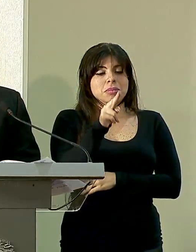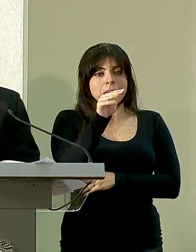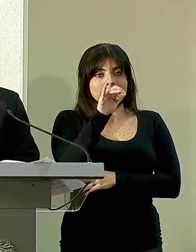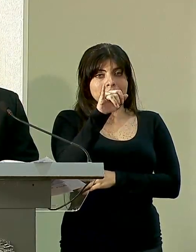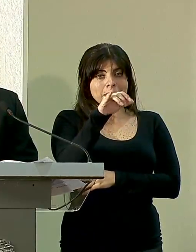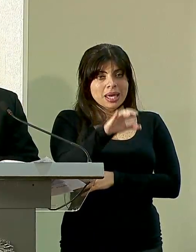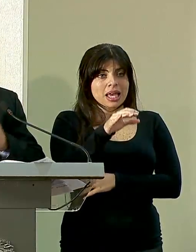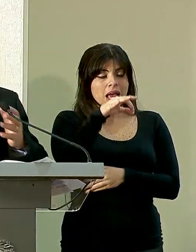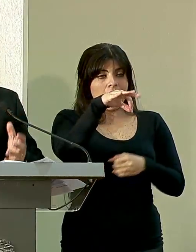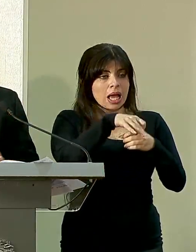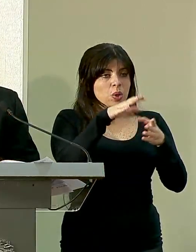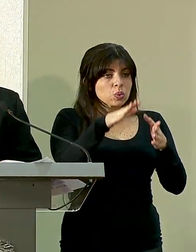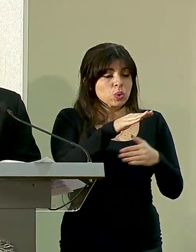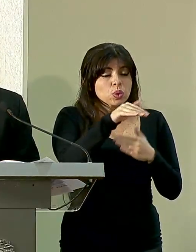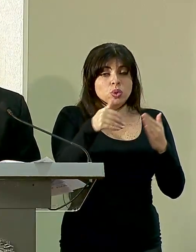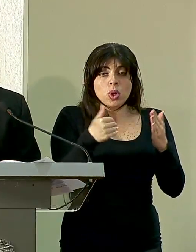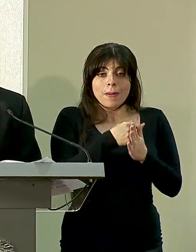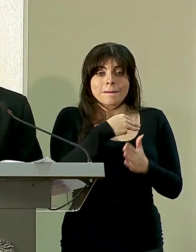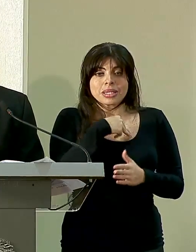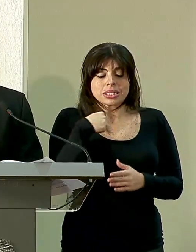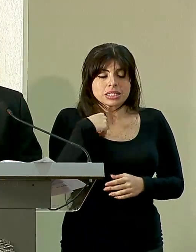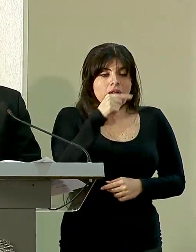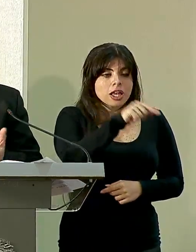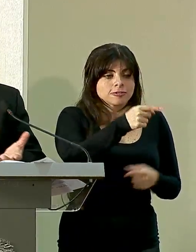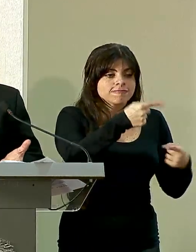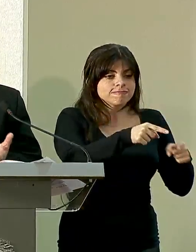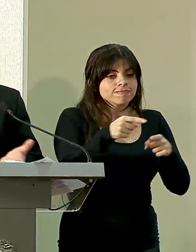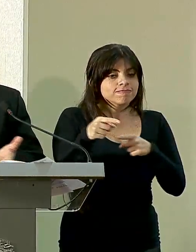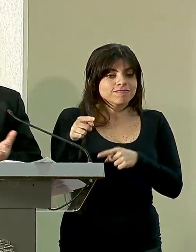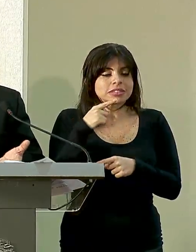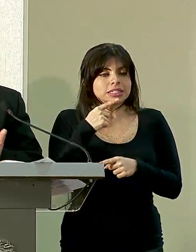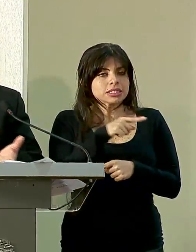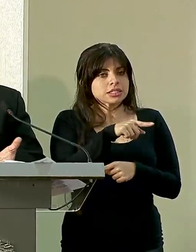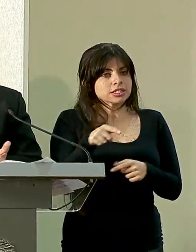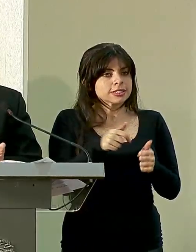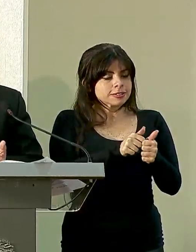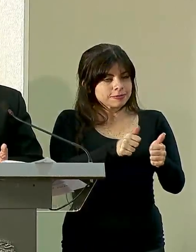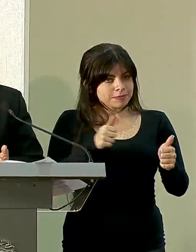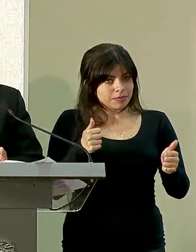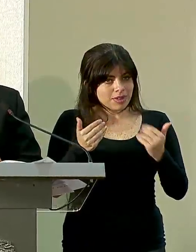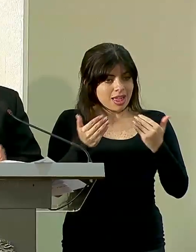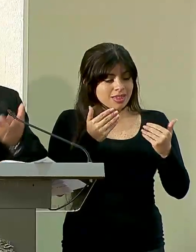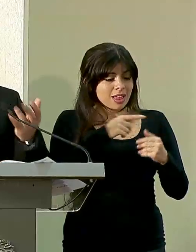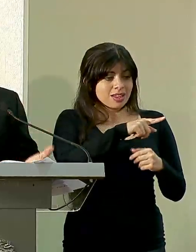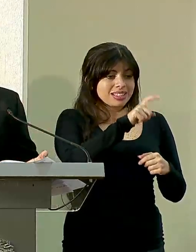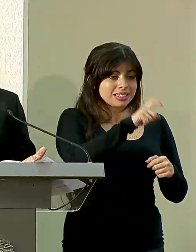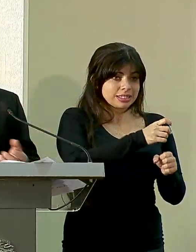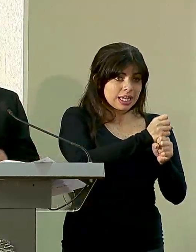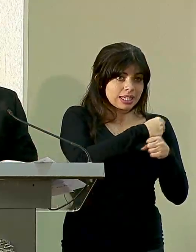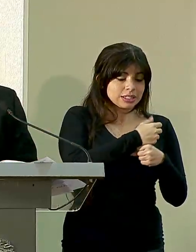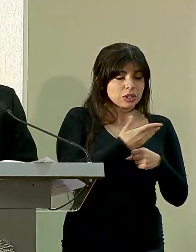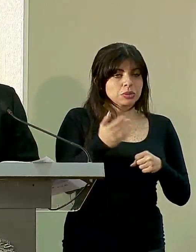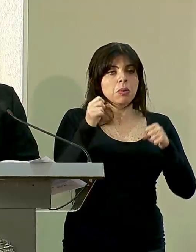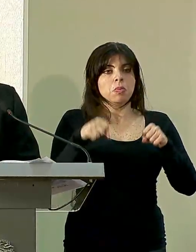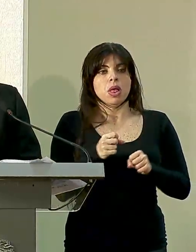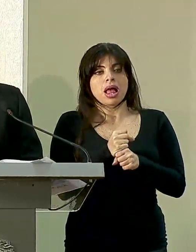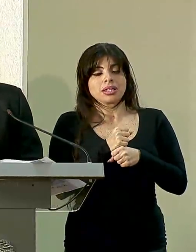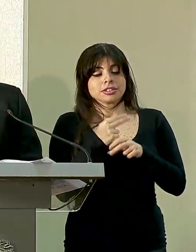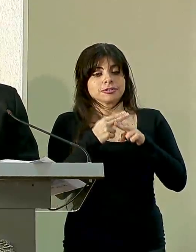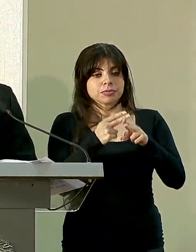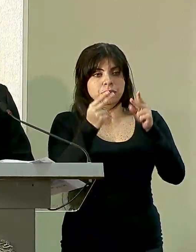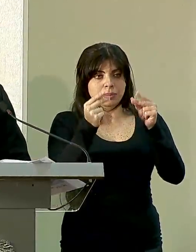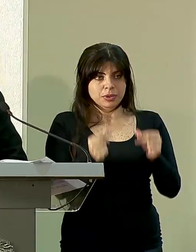¿verdad? Agricultura, todos los ministerios están teniendo un relativo rezago entre lo que deben hacer y lo que pueden hacer con su